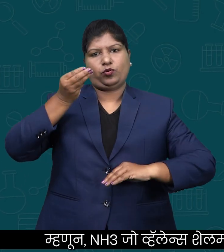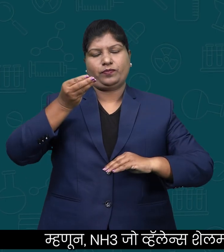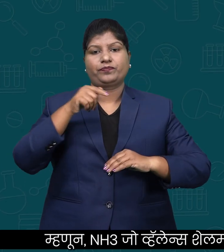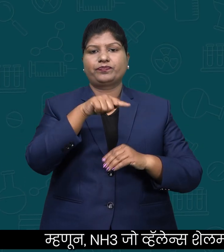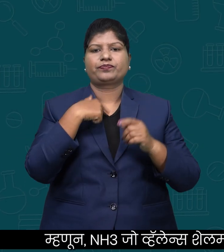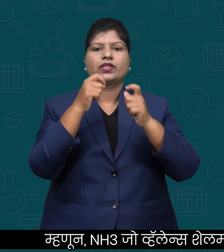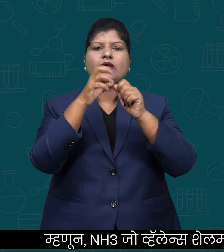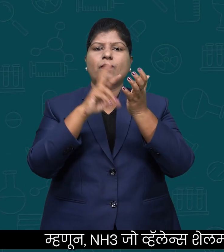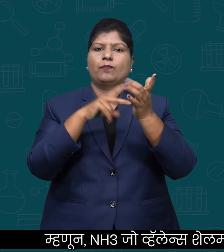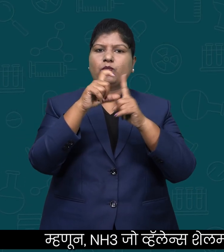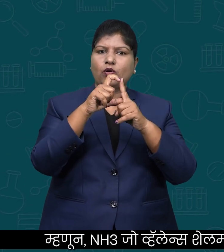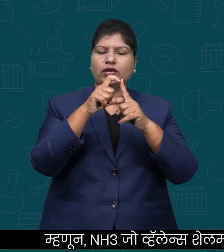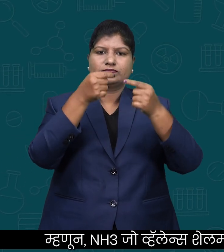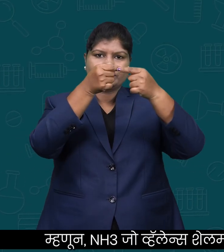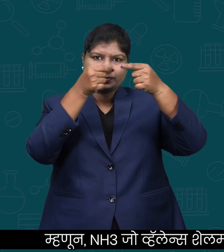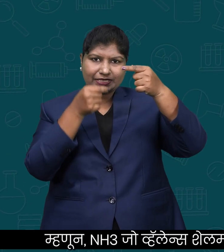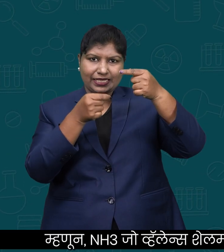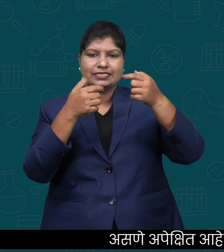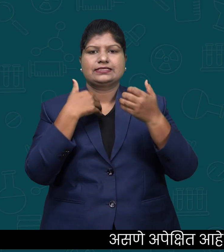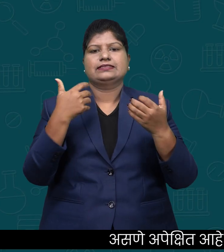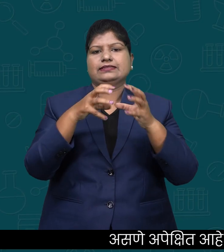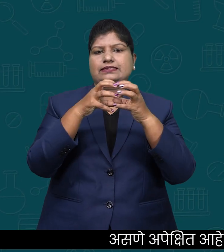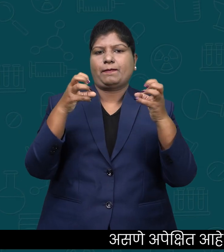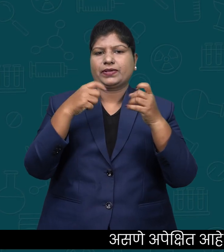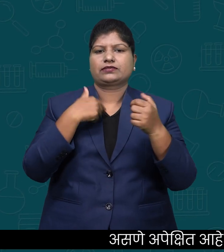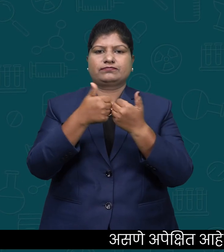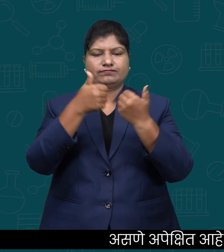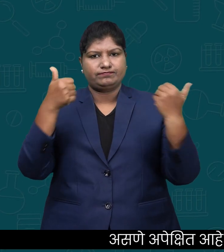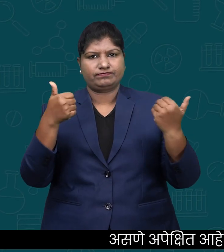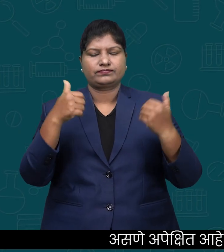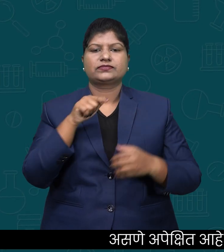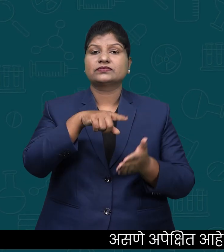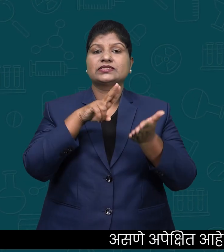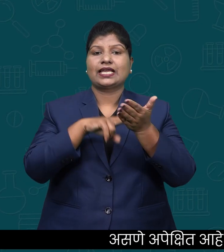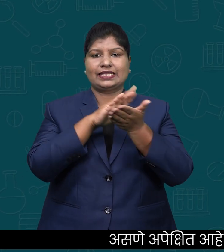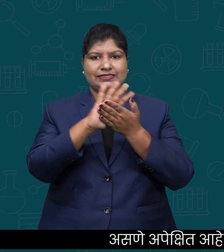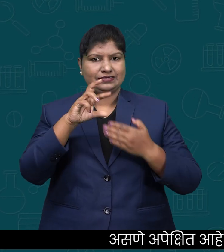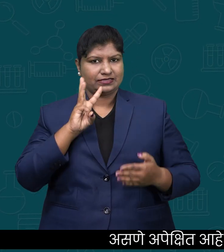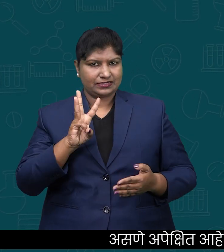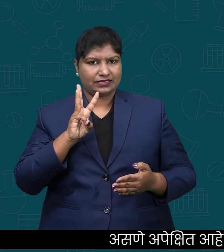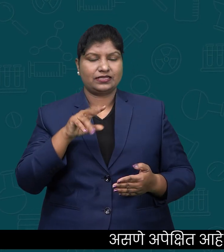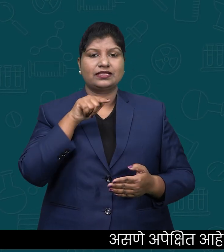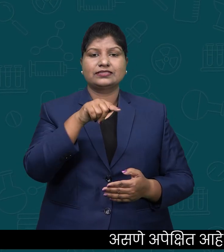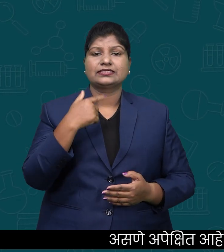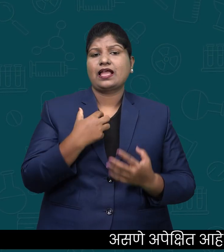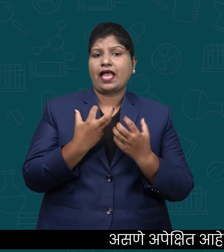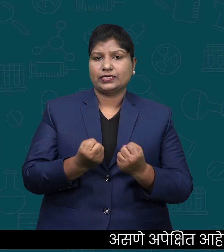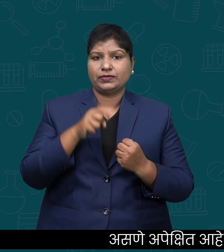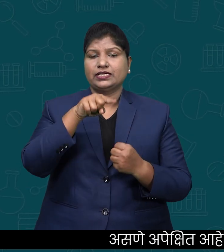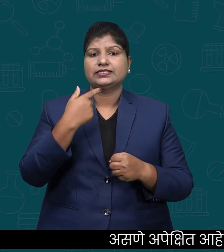4 इलेक्ट्रॉन जोड्यांसह टेट्राहेड्रल असणे अपेक्षित आहे आणि HNH 109 अंश 28 अक्ष आहे.